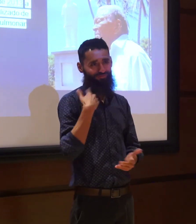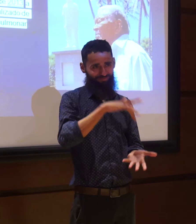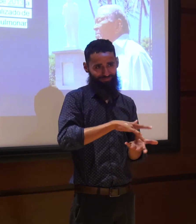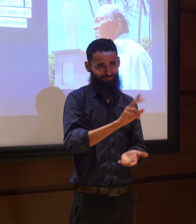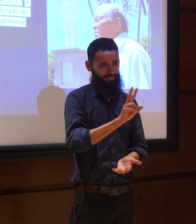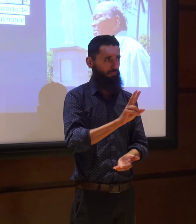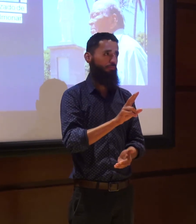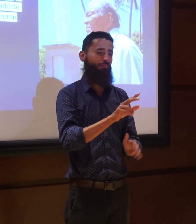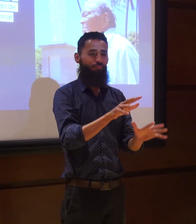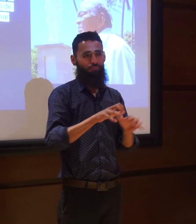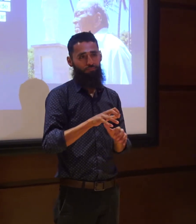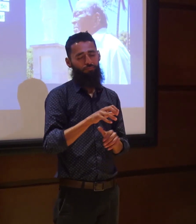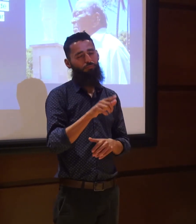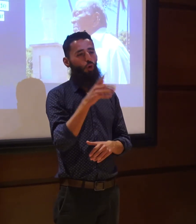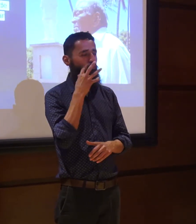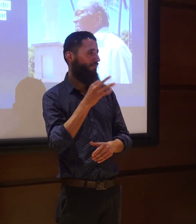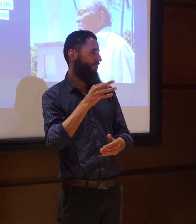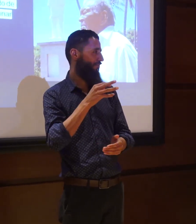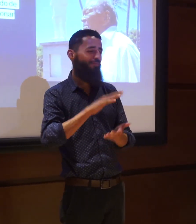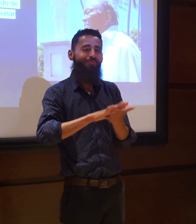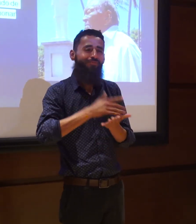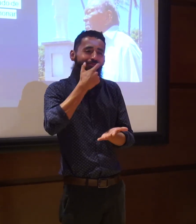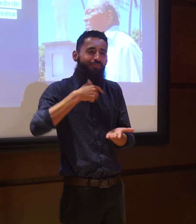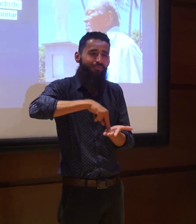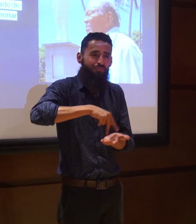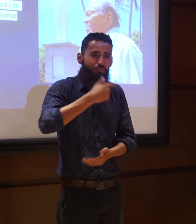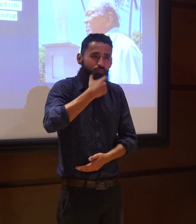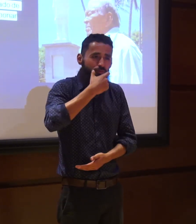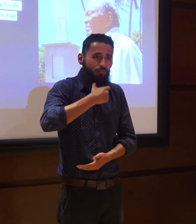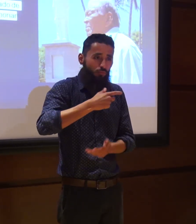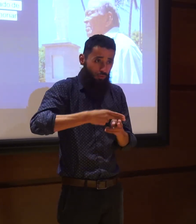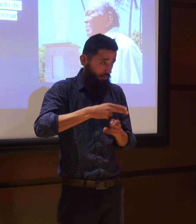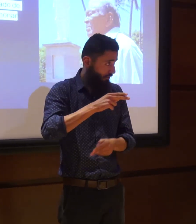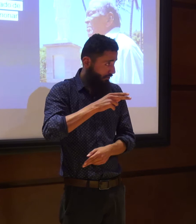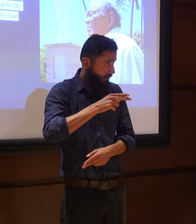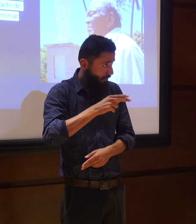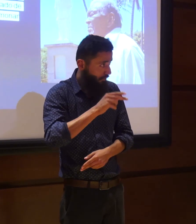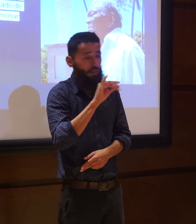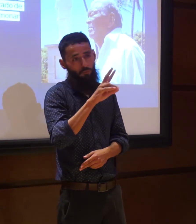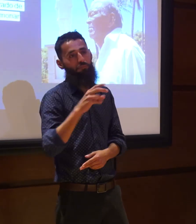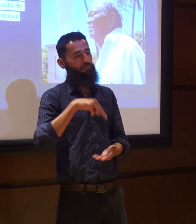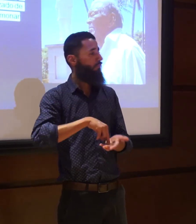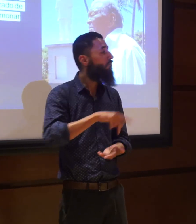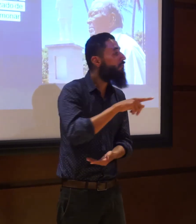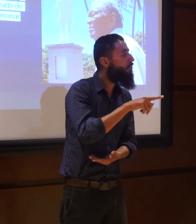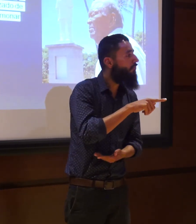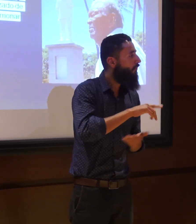Muy interesante. Yo estuve en la primera sesión donde habló el hijo de Leandro Díaz. Ah,